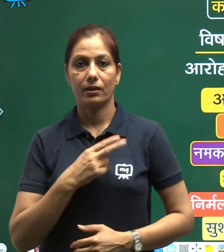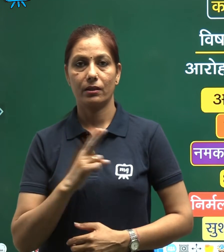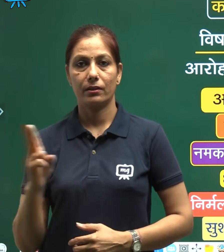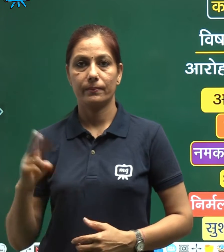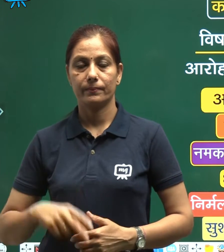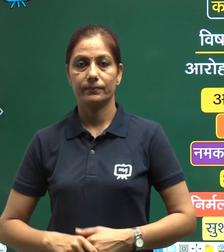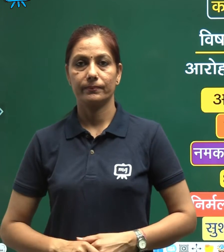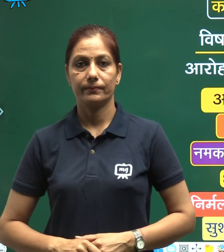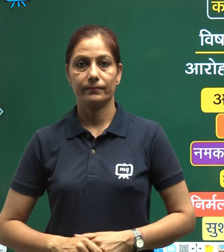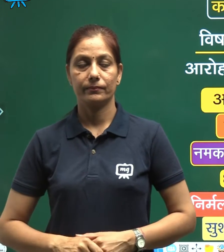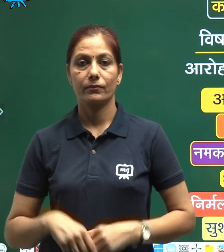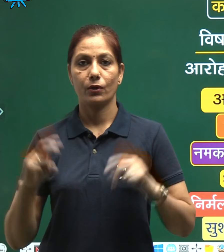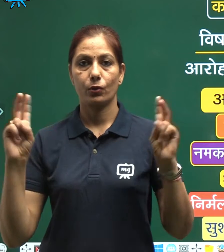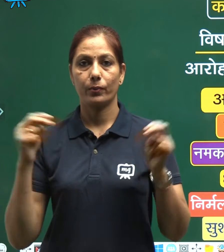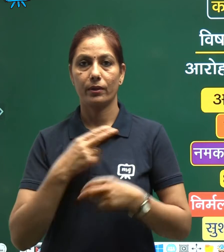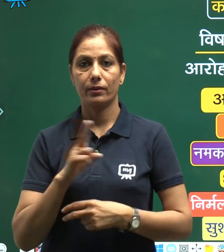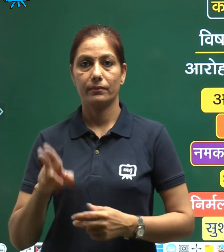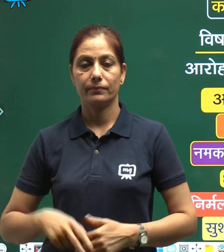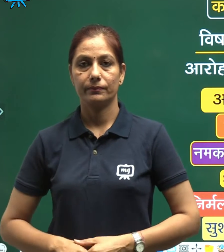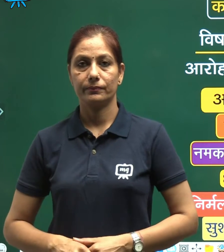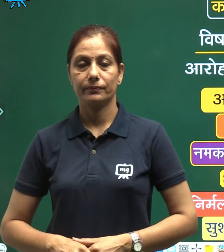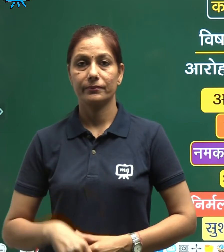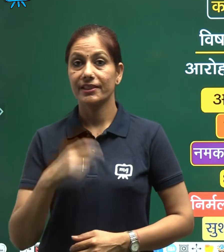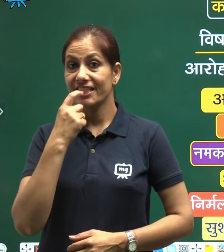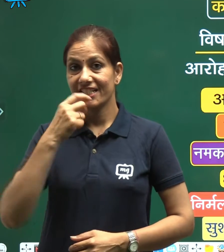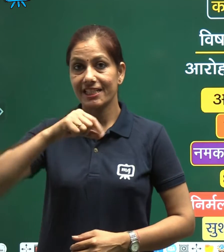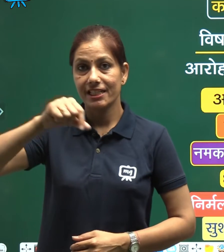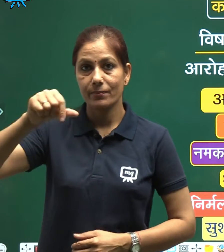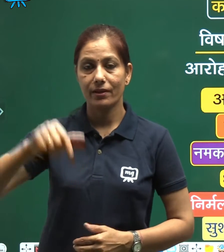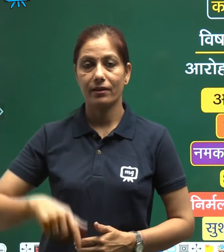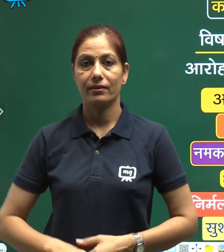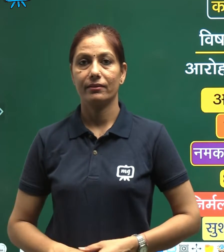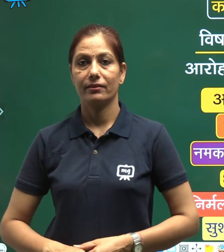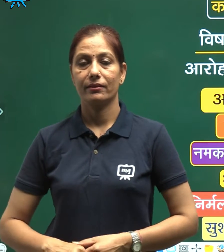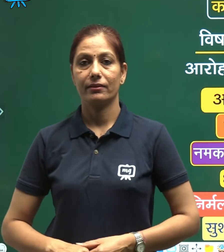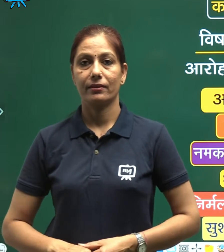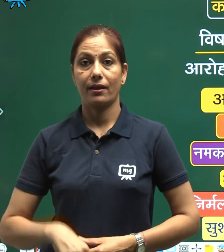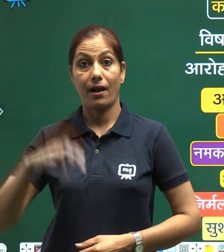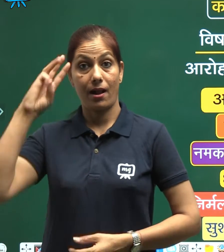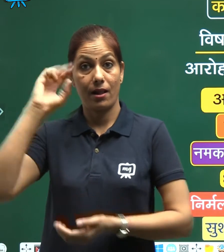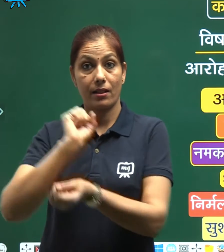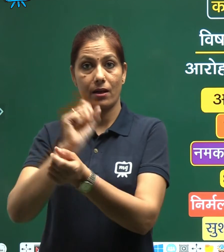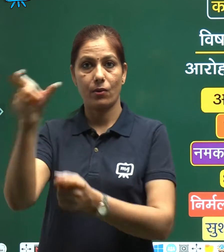प्रेमचंद। अध्याय का नाम नमक का दारोगा।